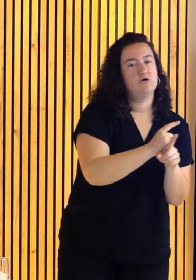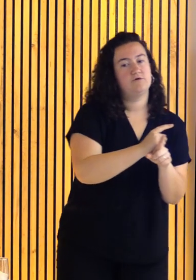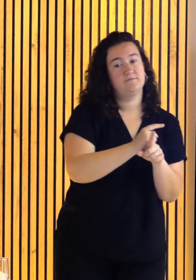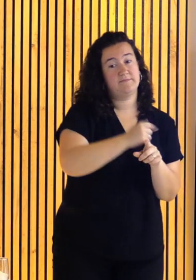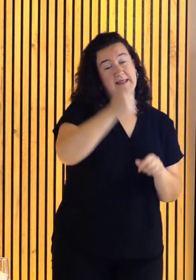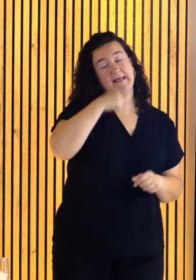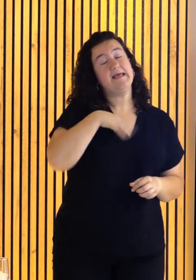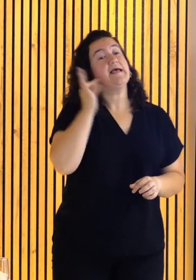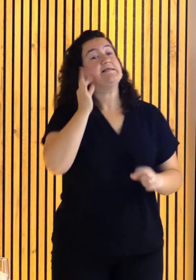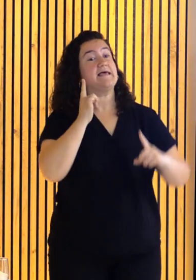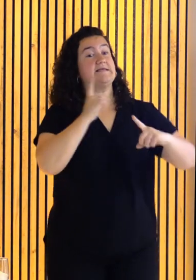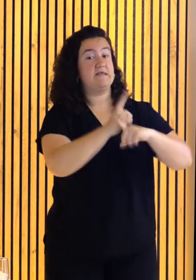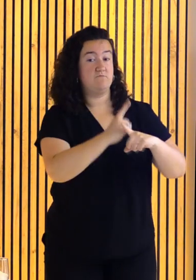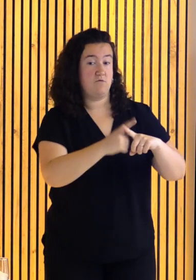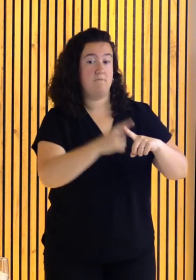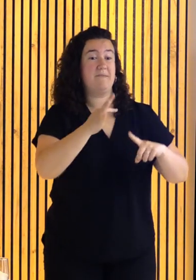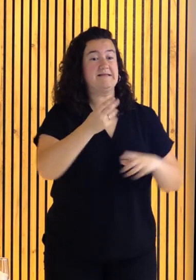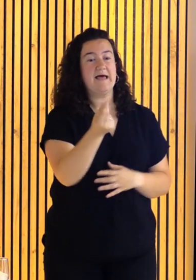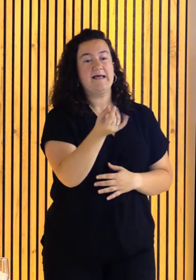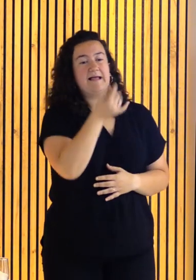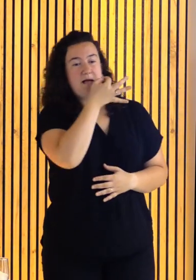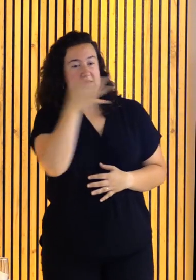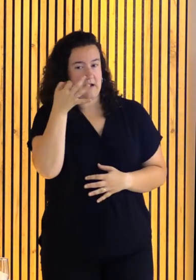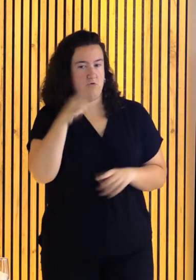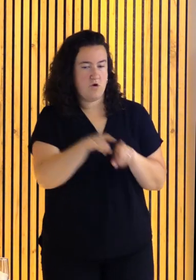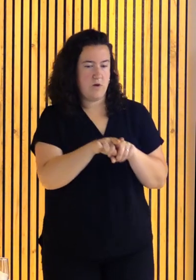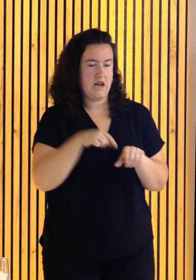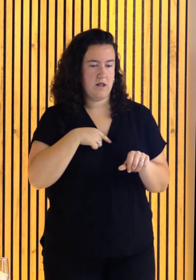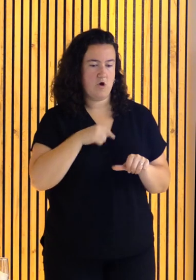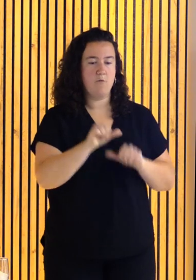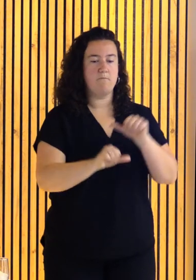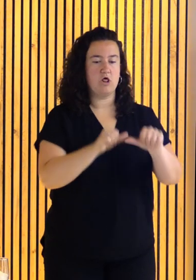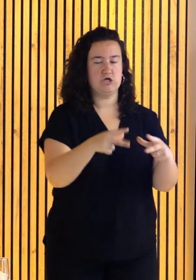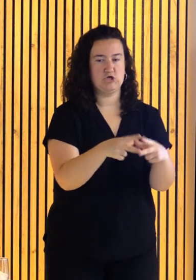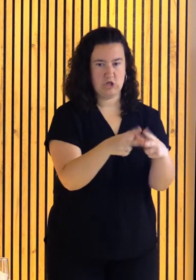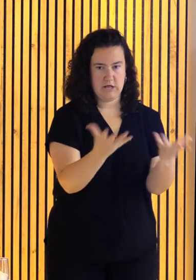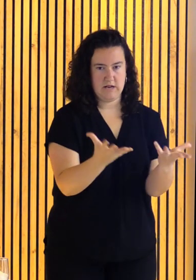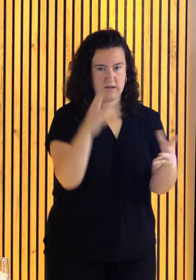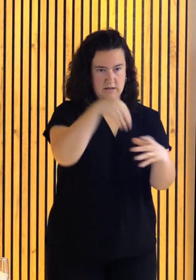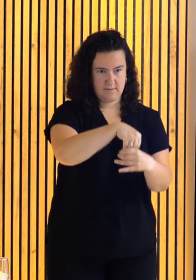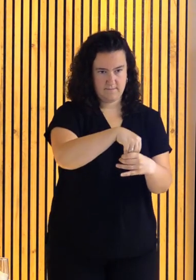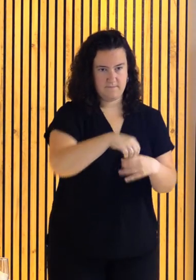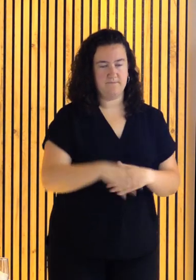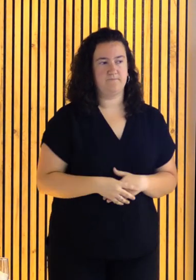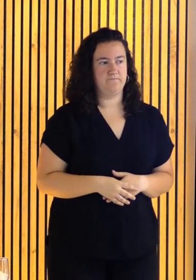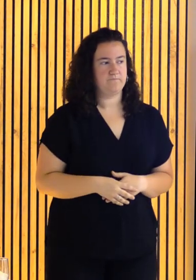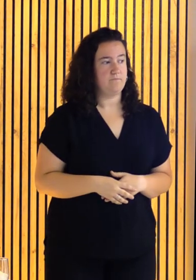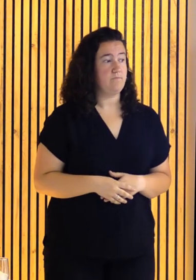hartzen dira kontuan gizarte prozesu gisa. Bigarren lana, edo bigarren